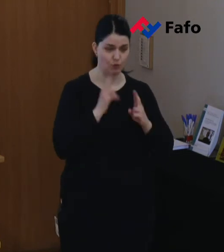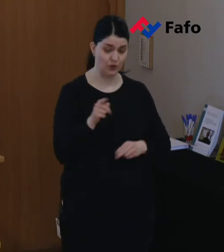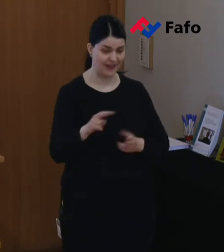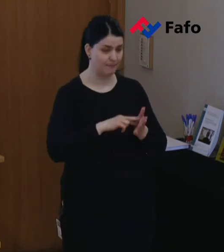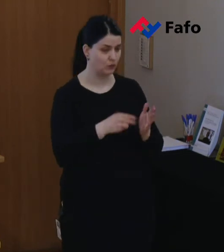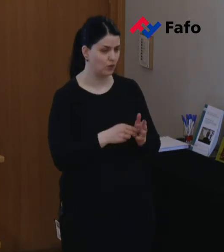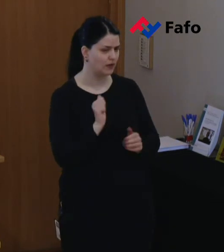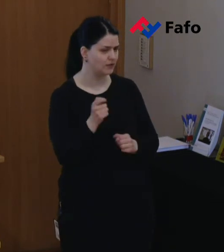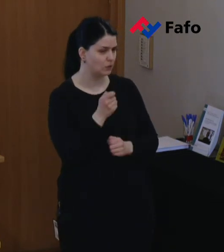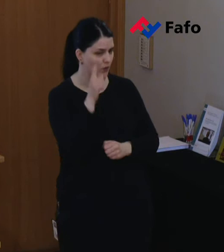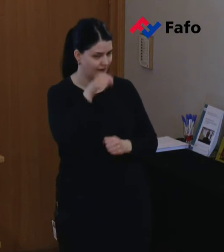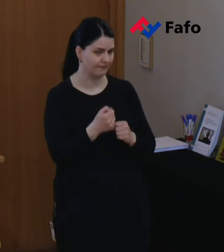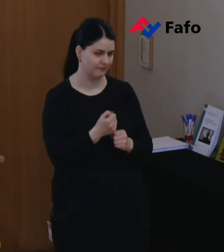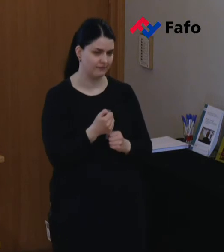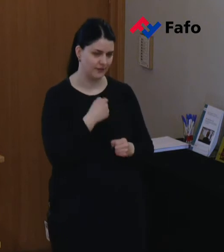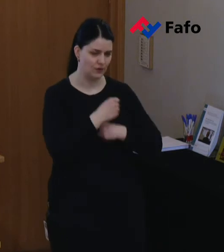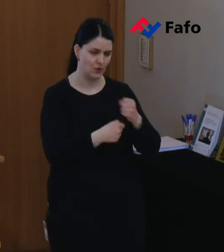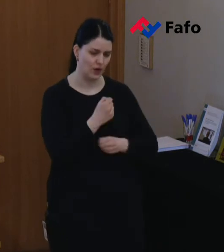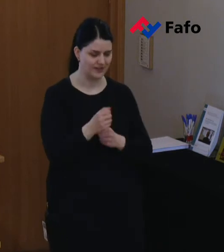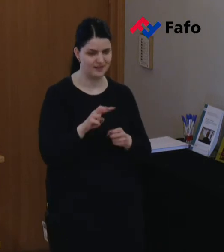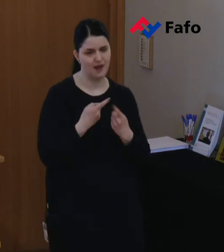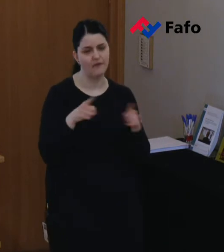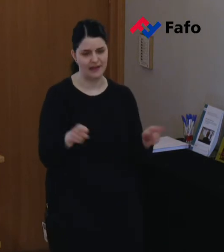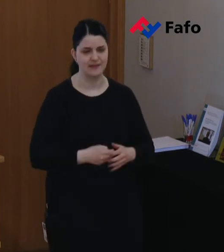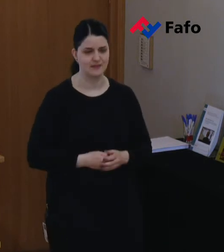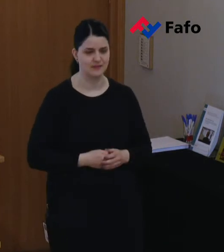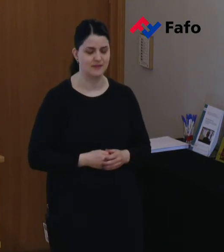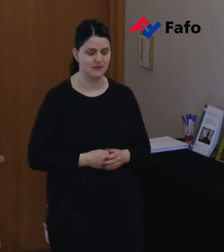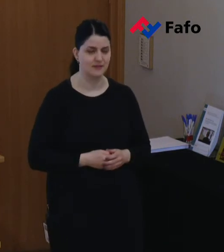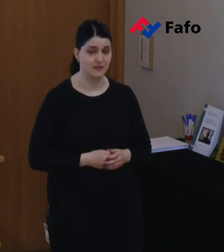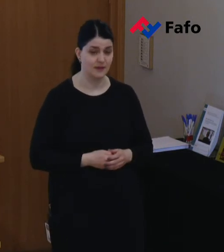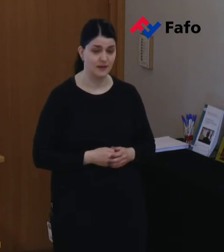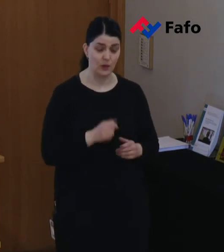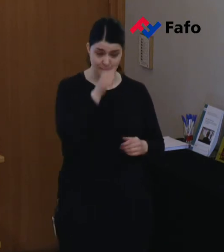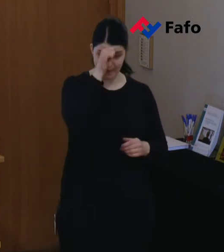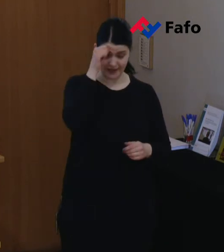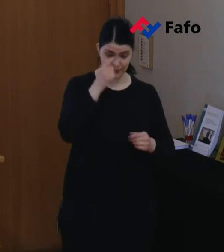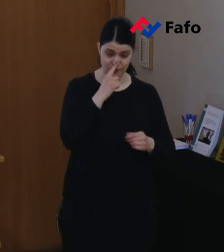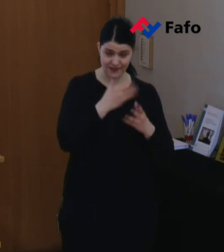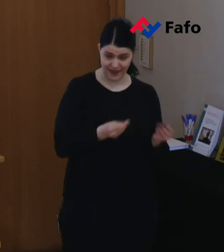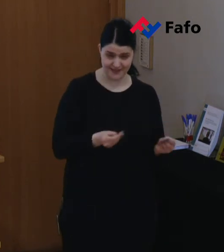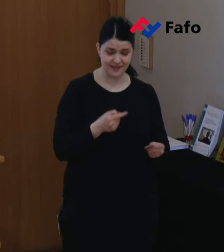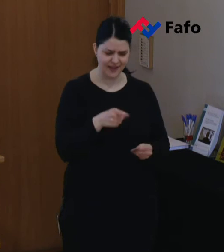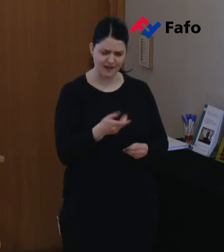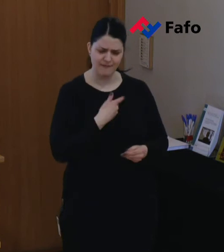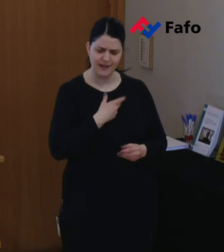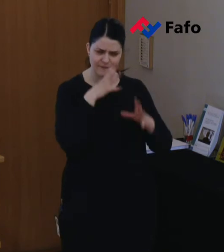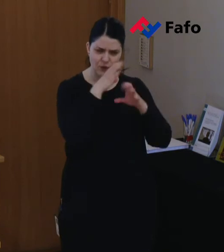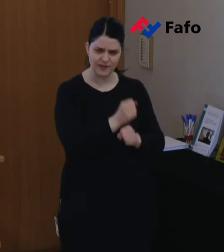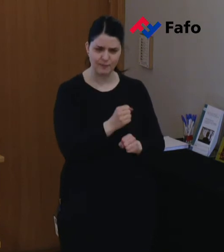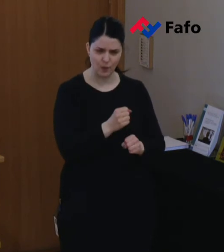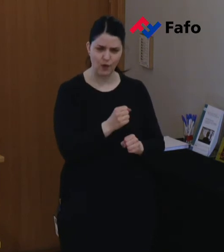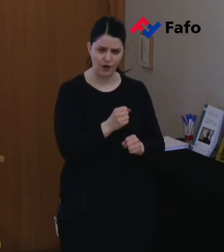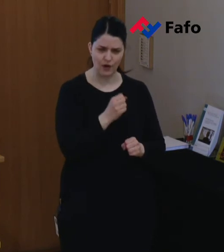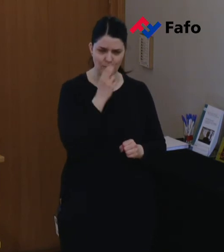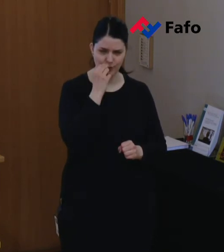metoden, kanskje vi kan få til noe annet. Og i Bergen og Sandnes så var det sånn at man var veldig opptatt av at man skulle prøve å